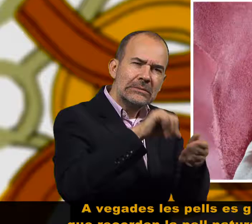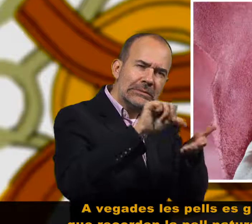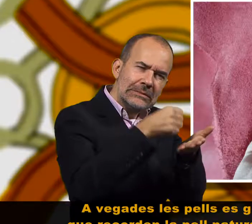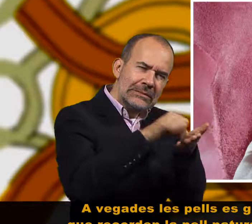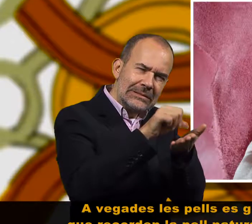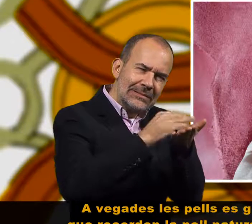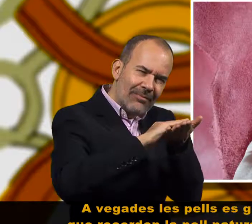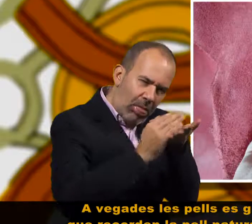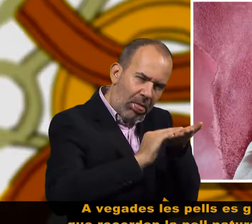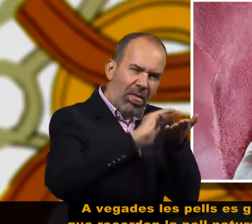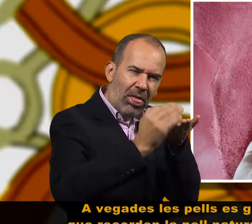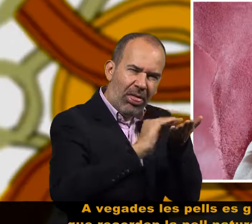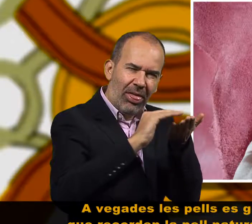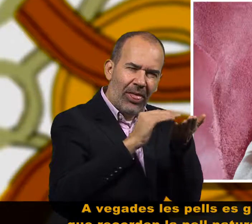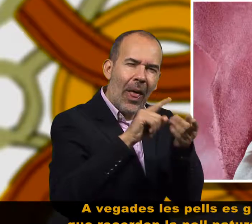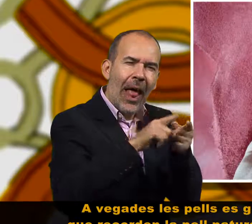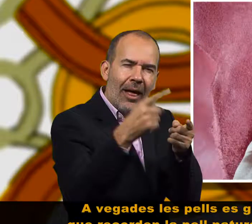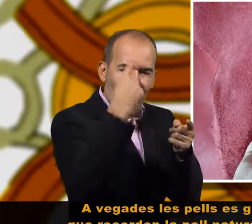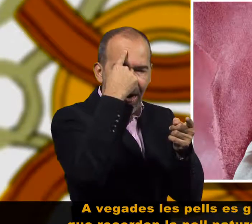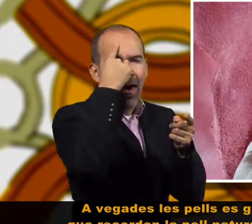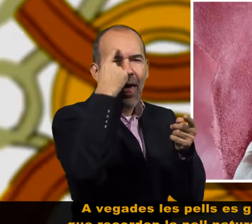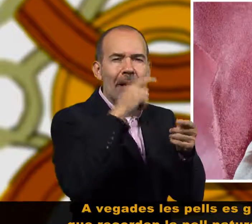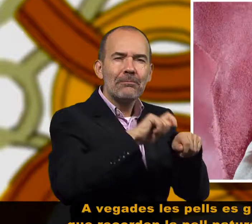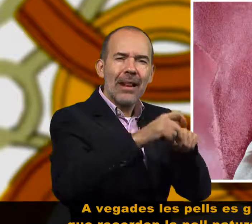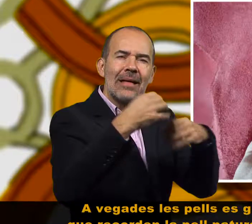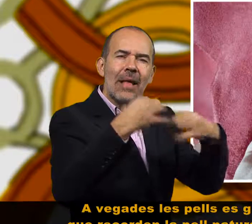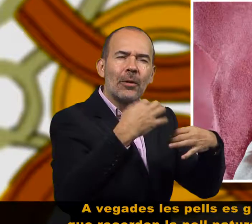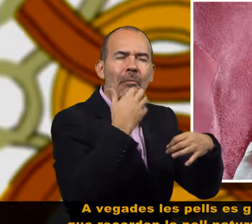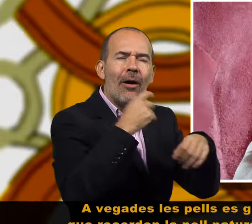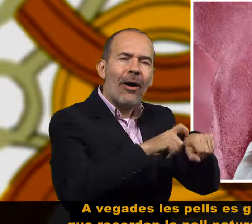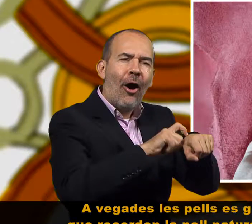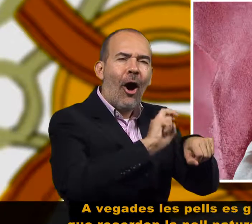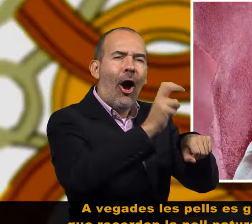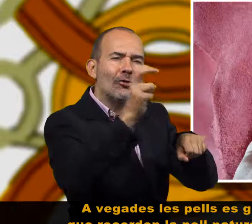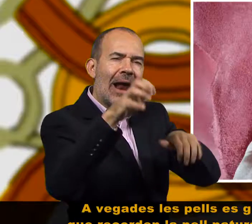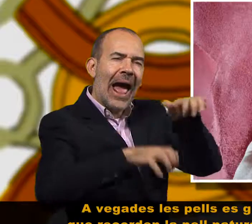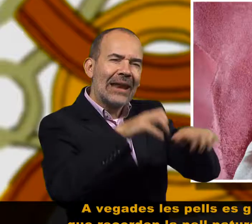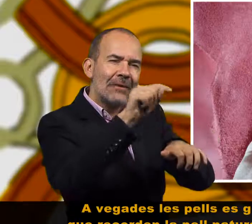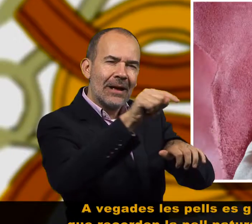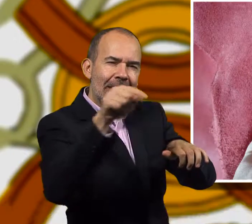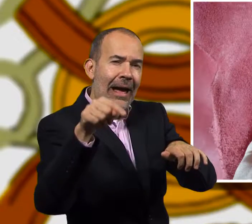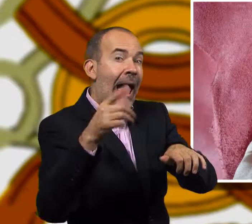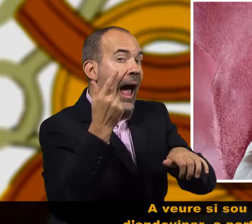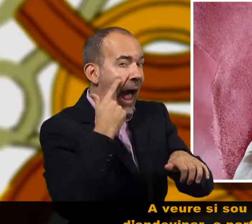a ver si son capaces de adivinar a partir del tacto que las pieles de animales